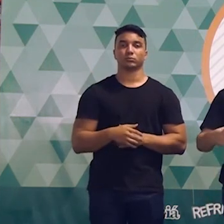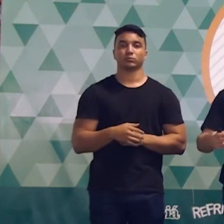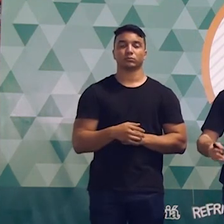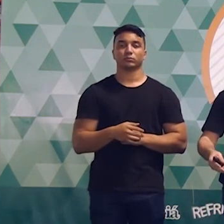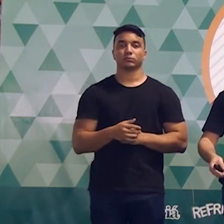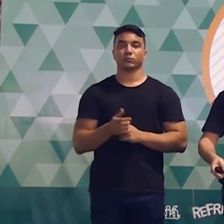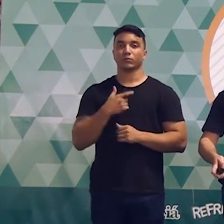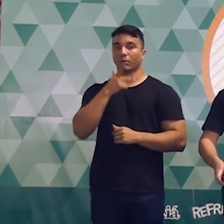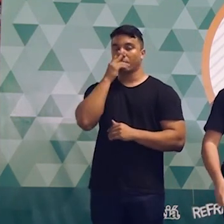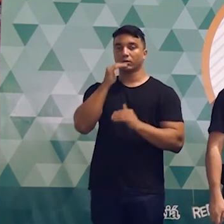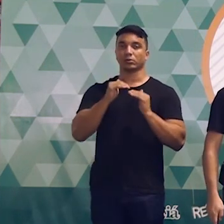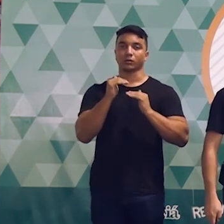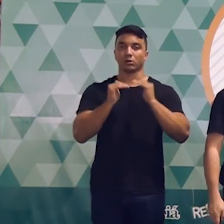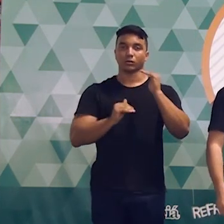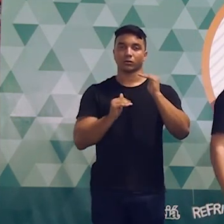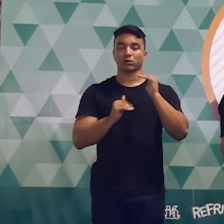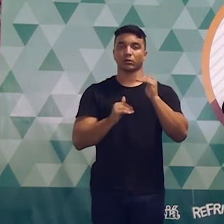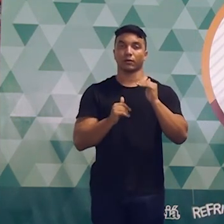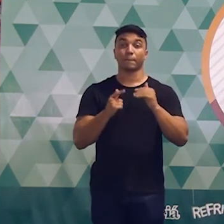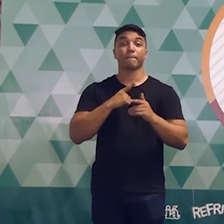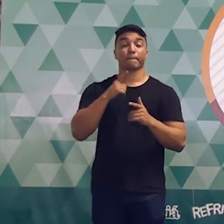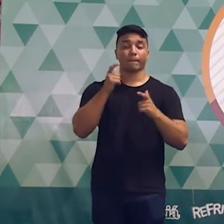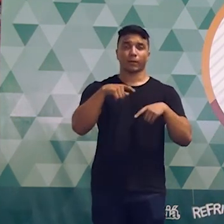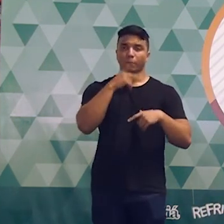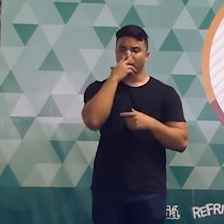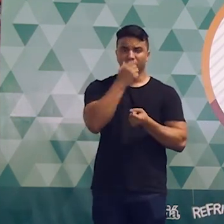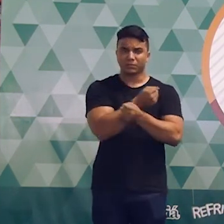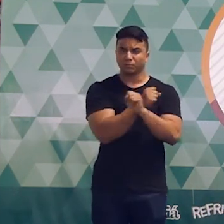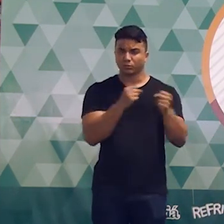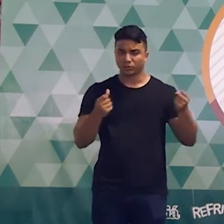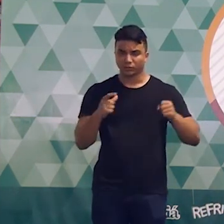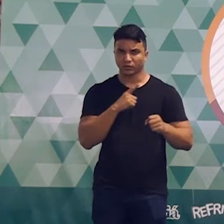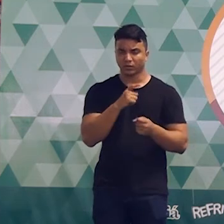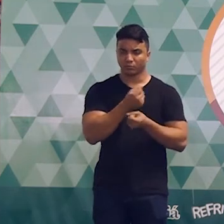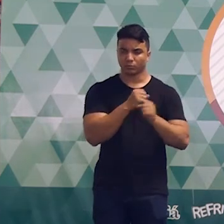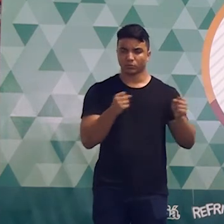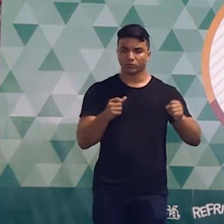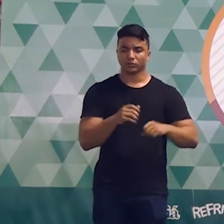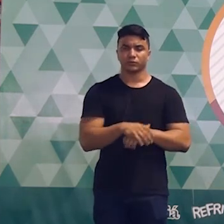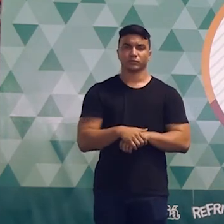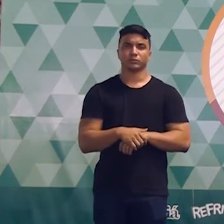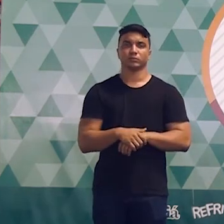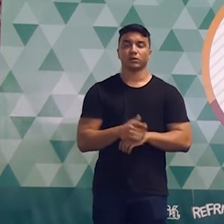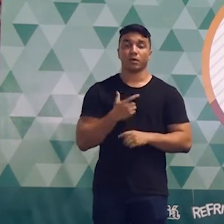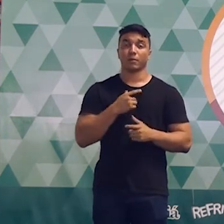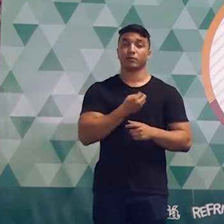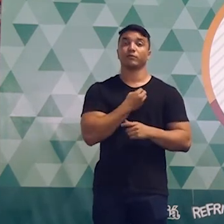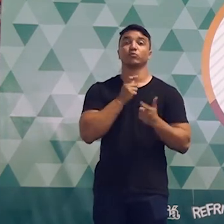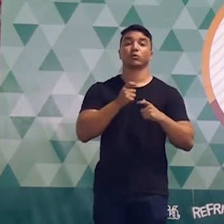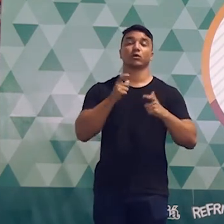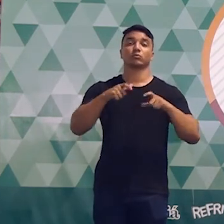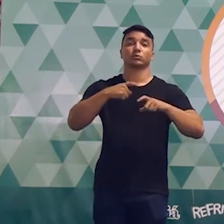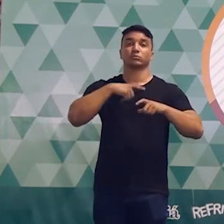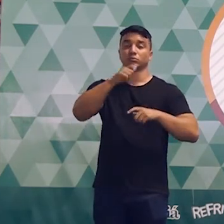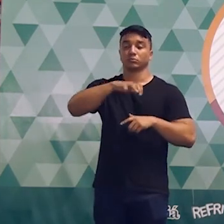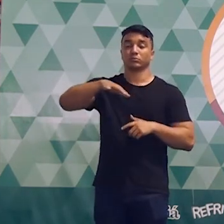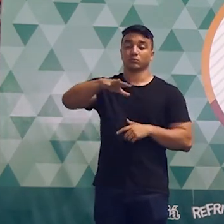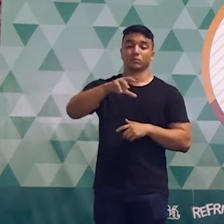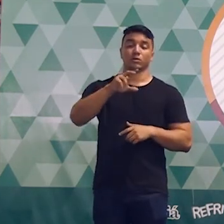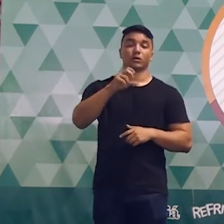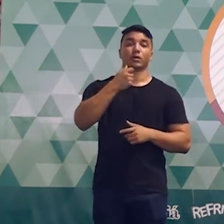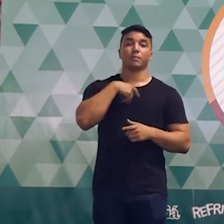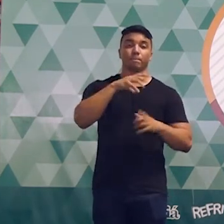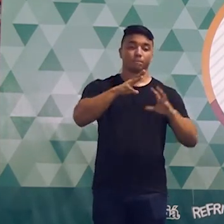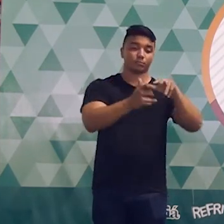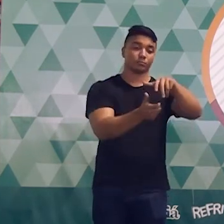são desfavoráveis. Mas tem algum lugar impossível, né? O ser humano vive no planeta, sobre a superfície do